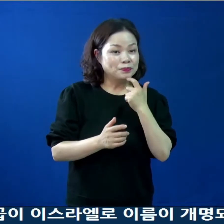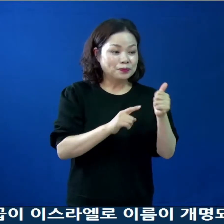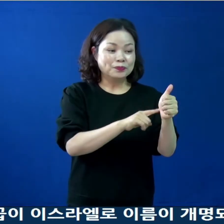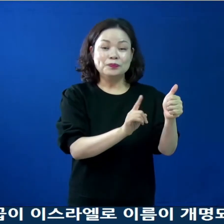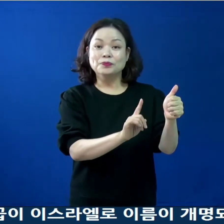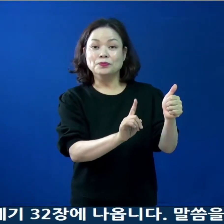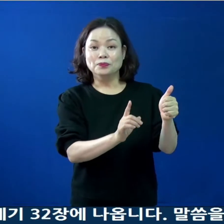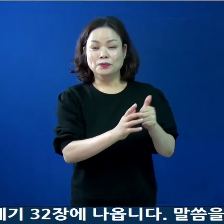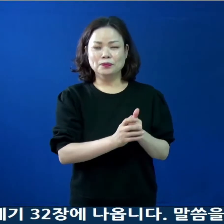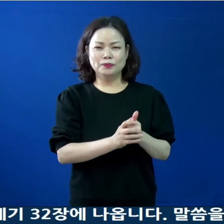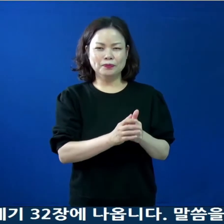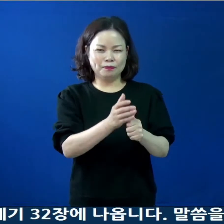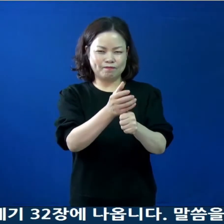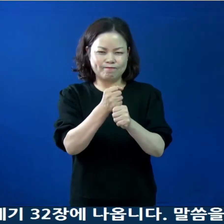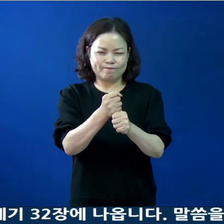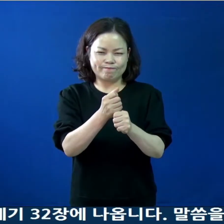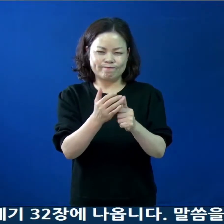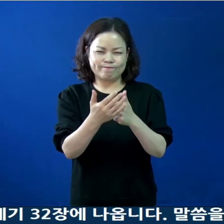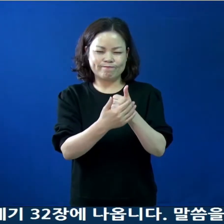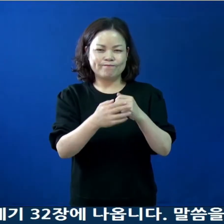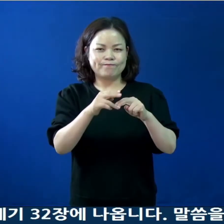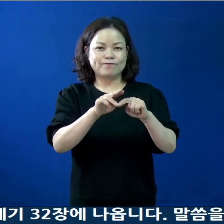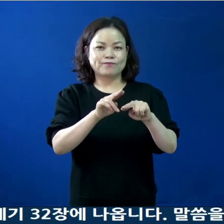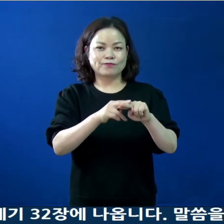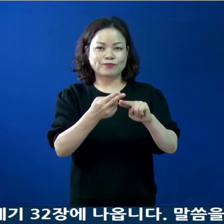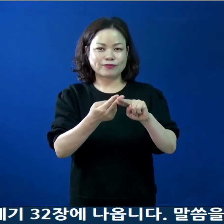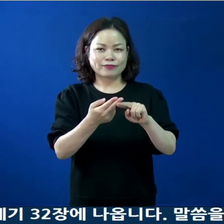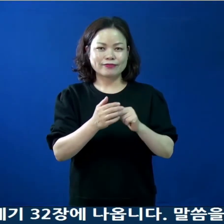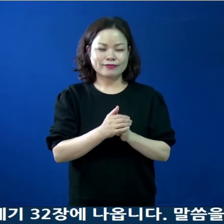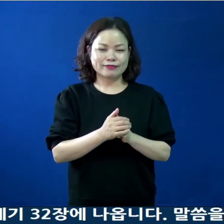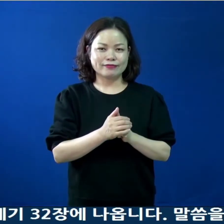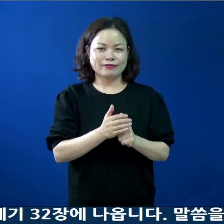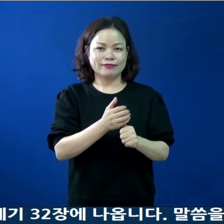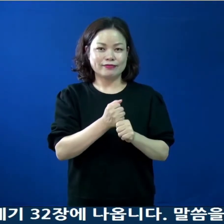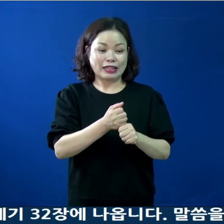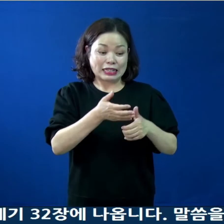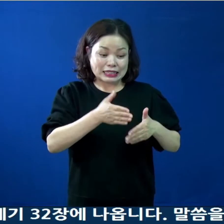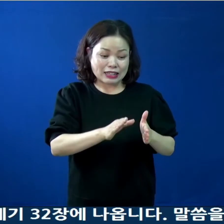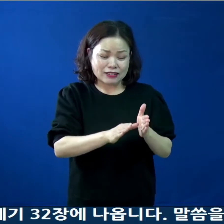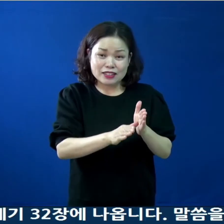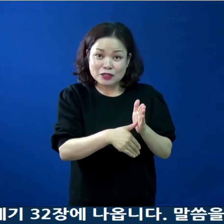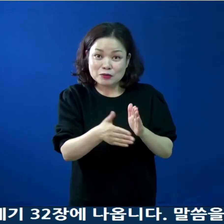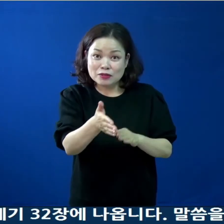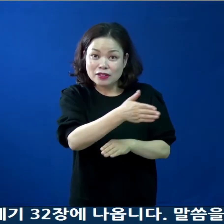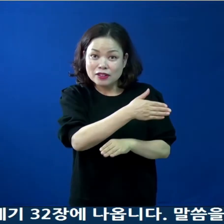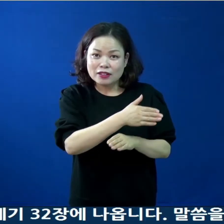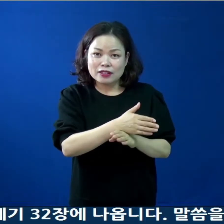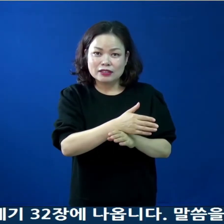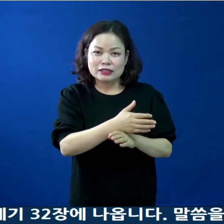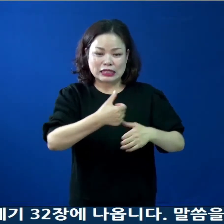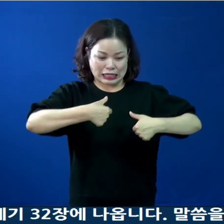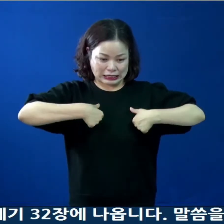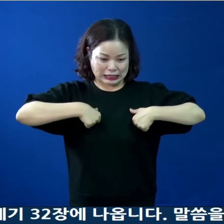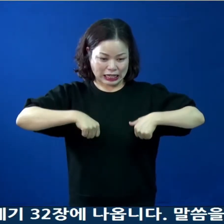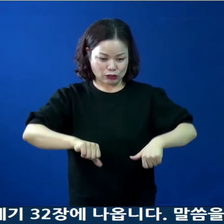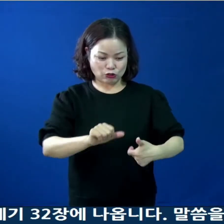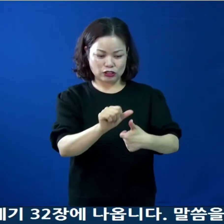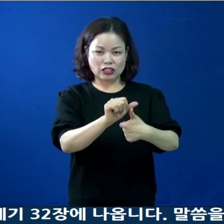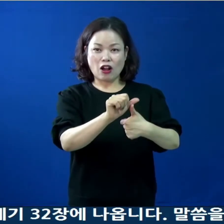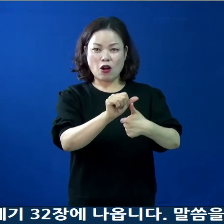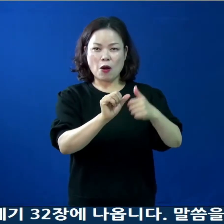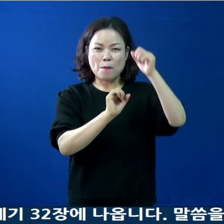있냐면 이 붙잡는 은사가 있습니다. 아시죠? 야곱은 붙잡는 은사가 있습니다. 태어날 때부터 쌍둥이 형 에서